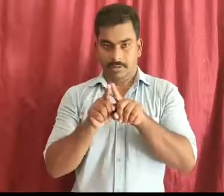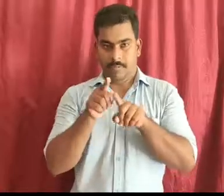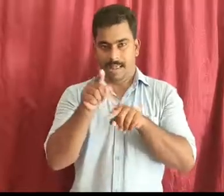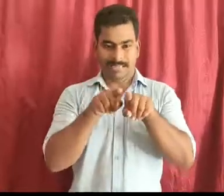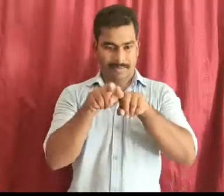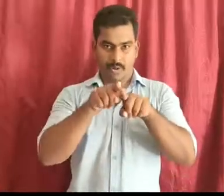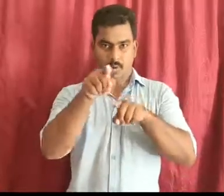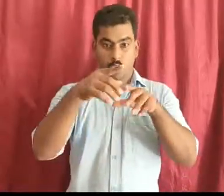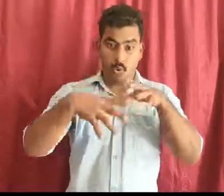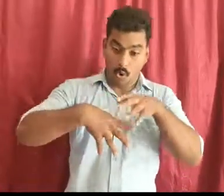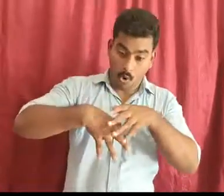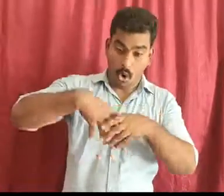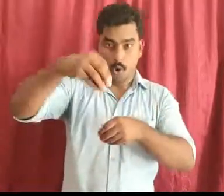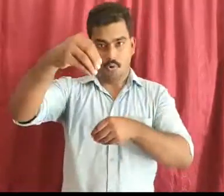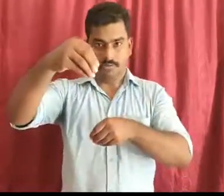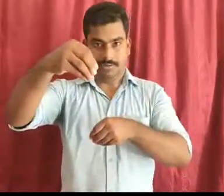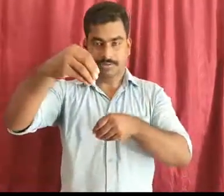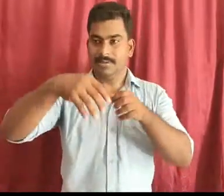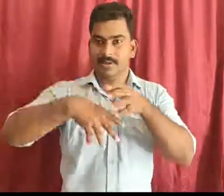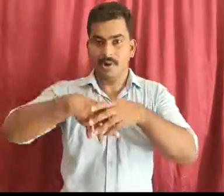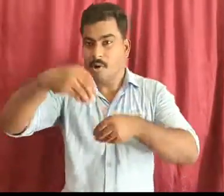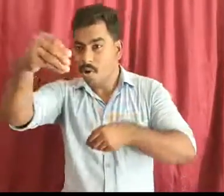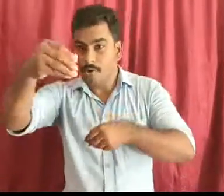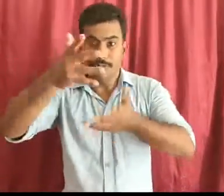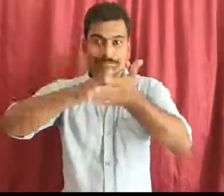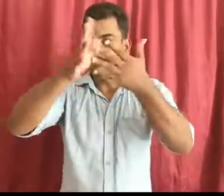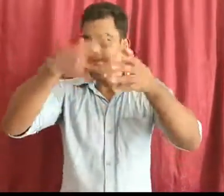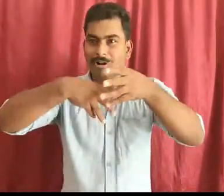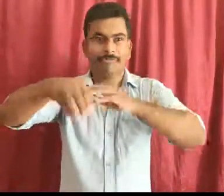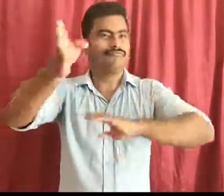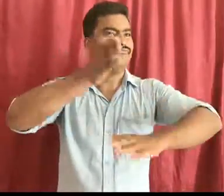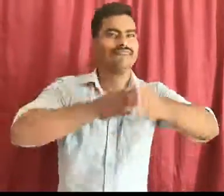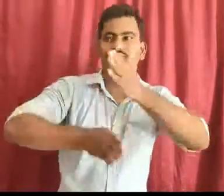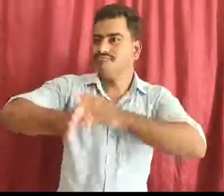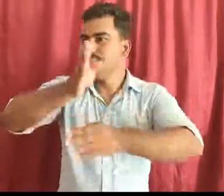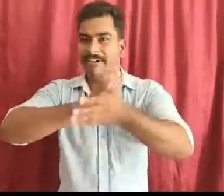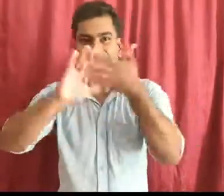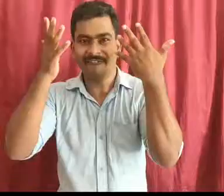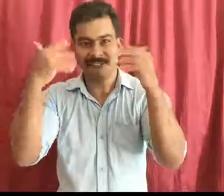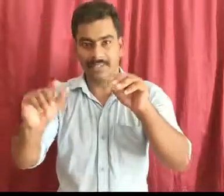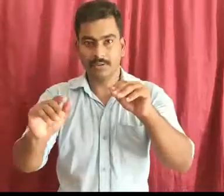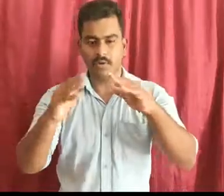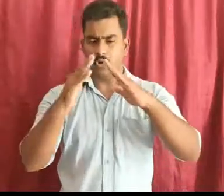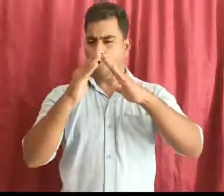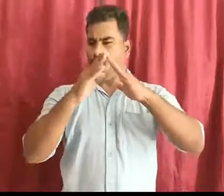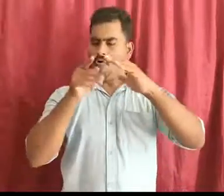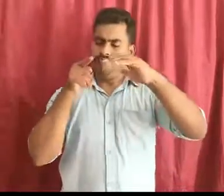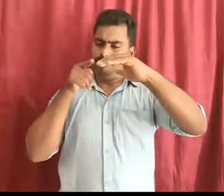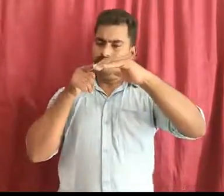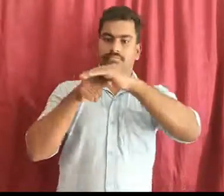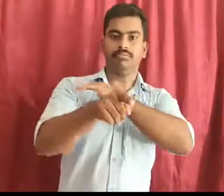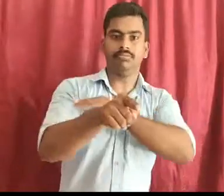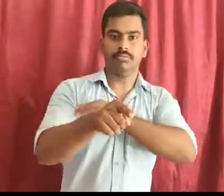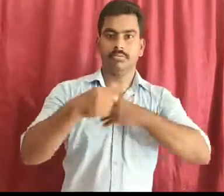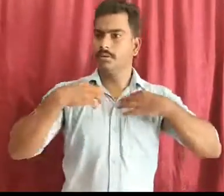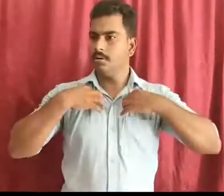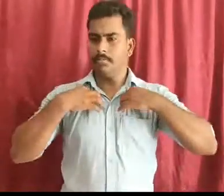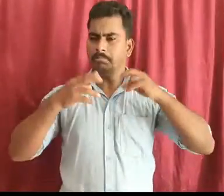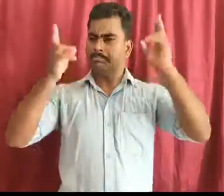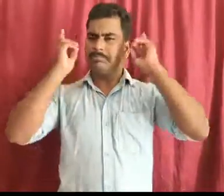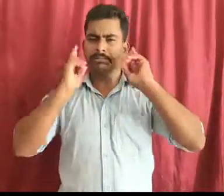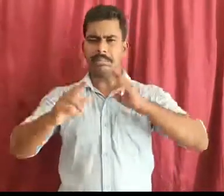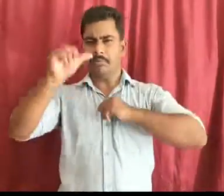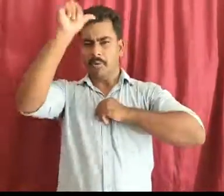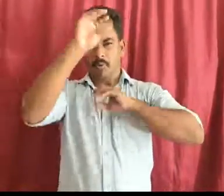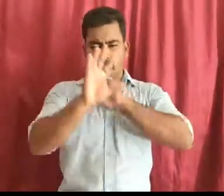എപ്പോഴെങ്കിലും പുറത്തു പോയാൽ തിരിച്ചു വന്ന് വീട്ടിലിരിക്കുന്ന പ്രായമുള്ള ആളുകളുടെ അടുത്ത് കുളിച്ച് വസ്ത്രം മാറിയതിനു ശേഷം മാത്രം പോവുക.